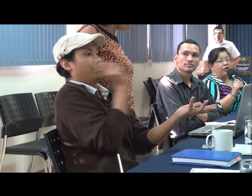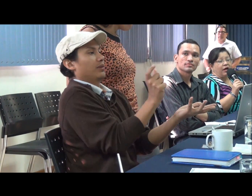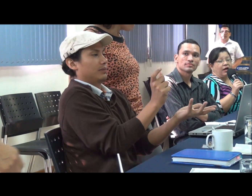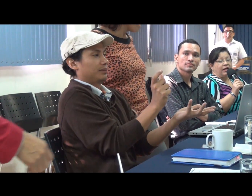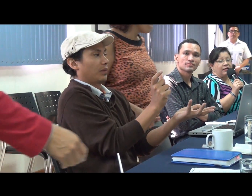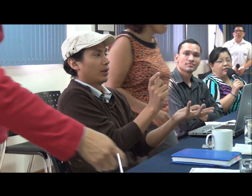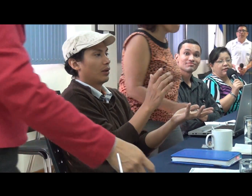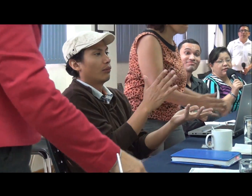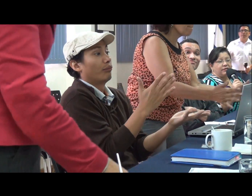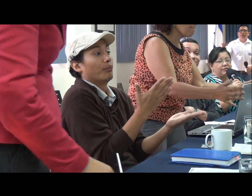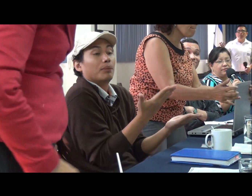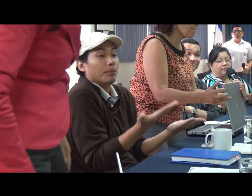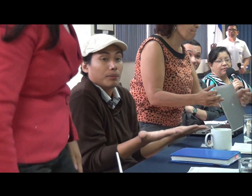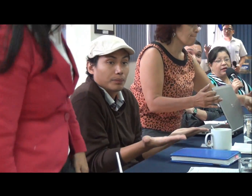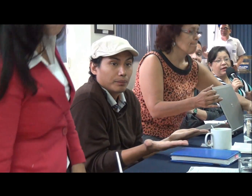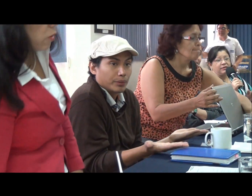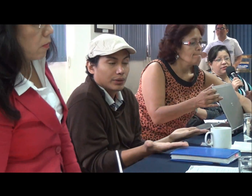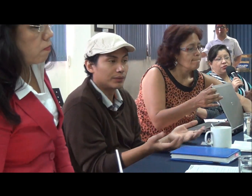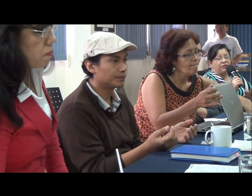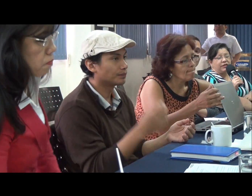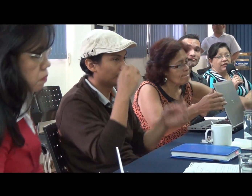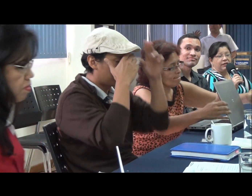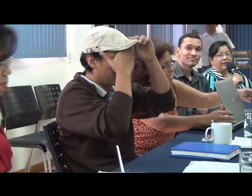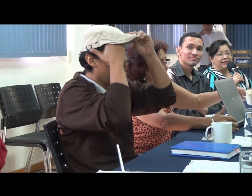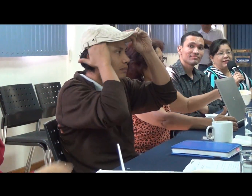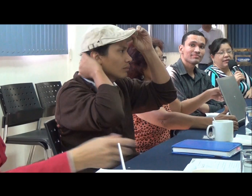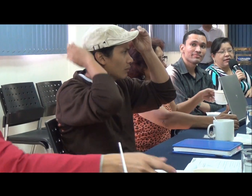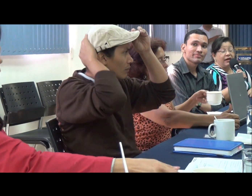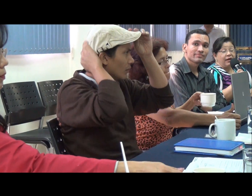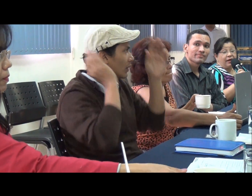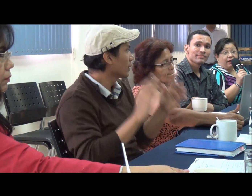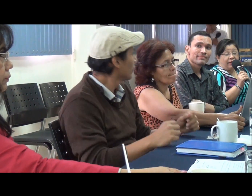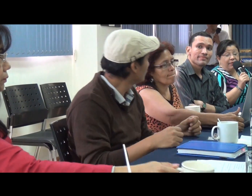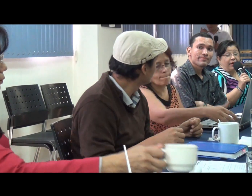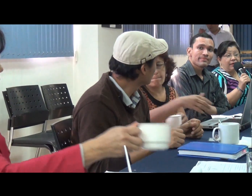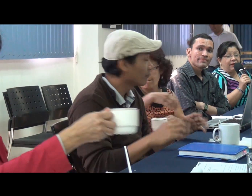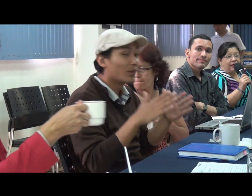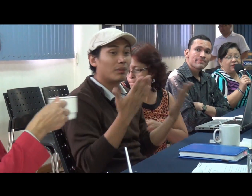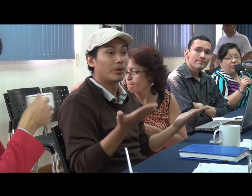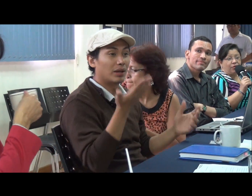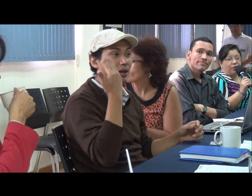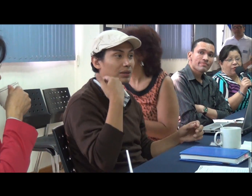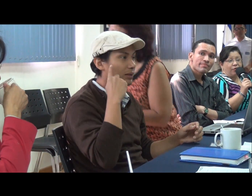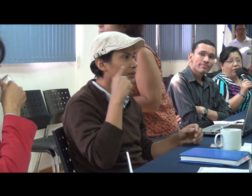a las suficientes demandas o